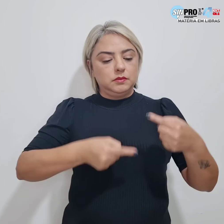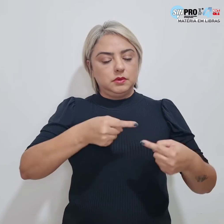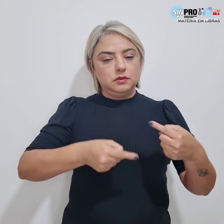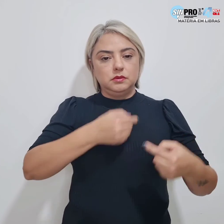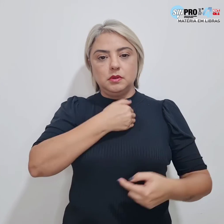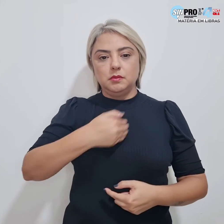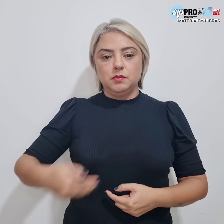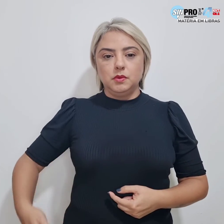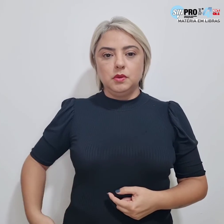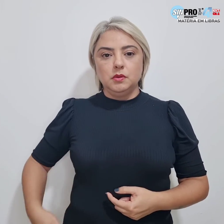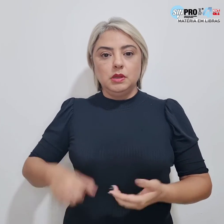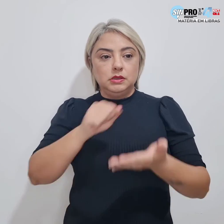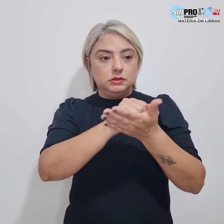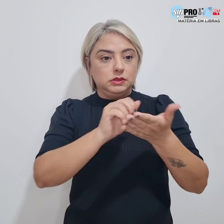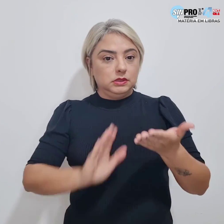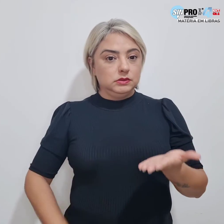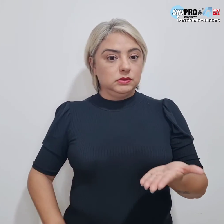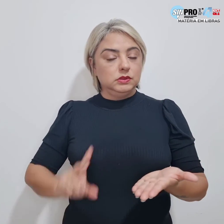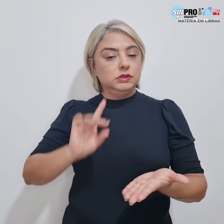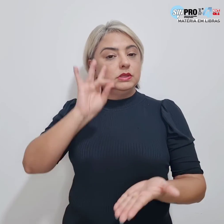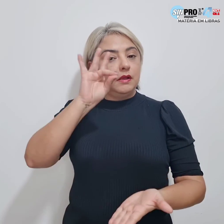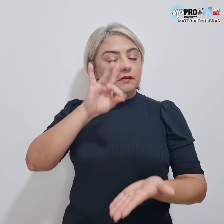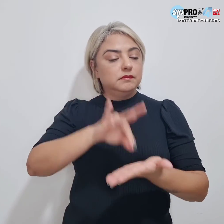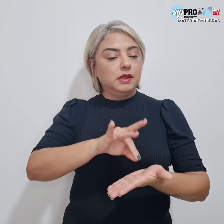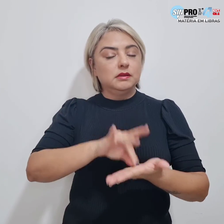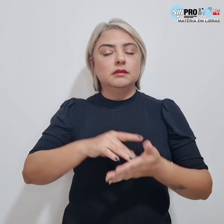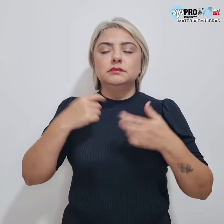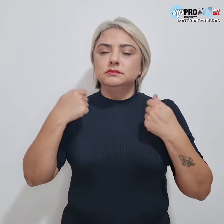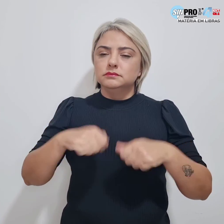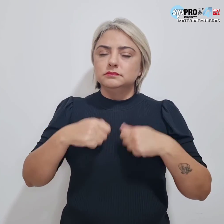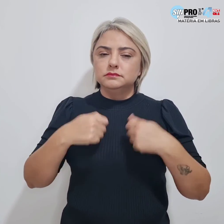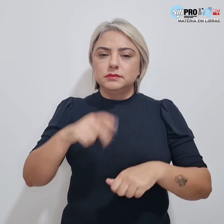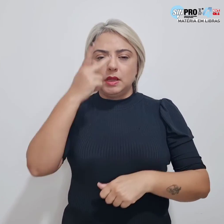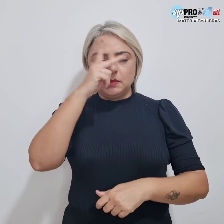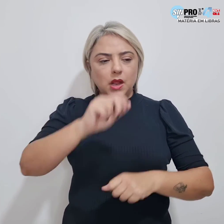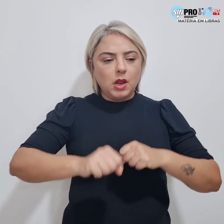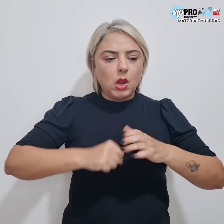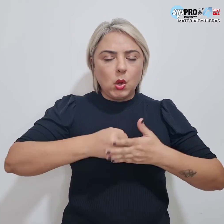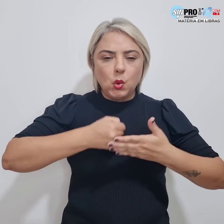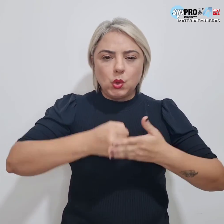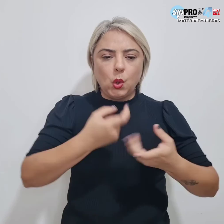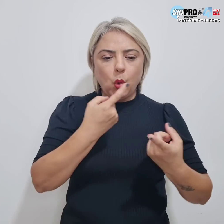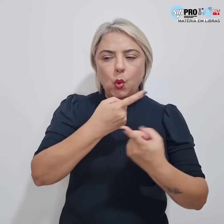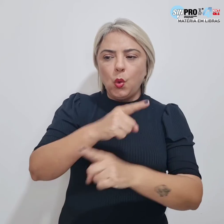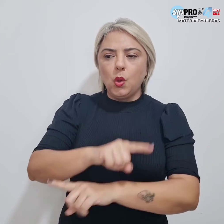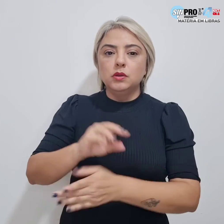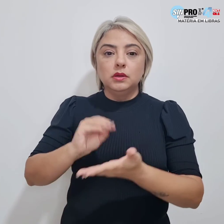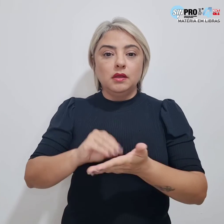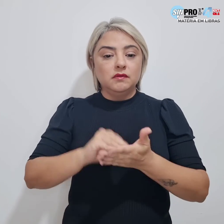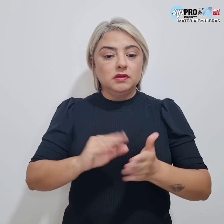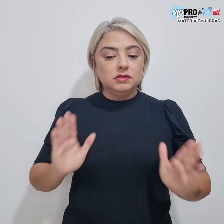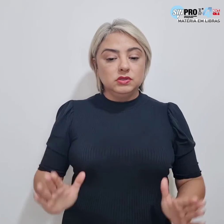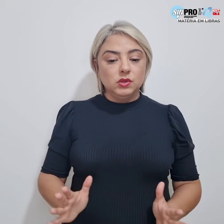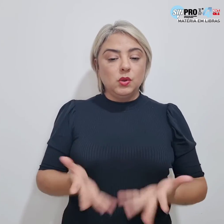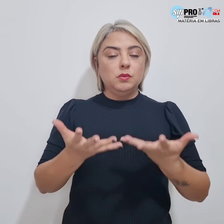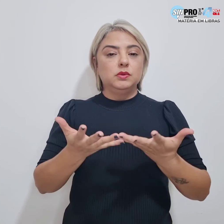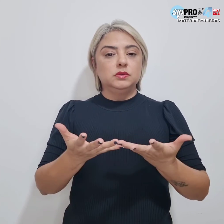de ações afirmativas são necessárias para lutarmos contra a falta de oportunidades, a